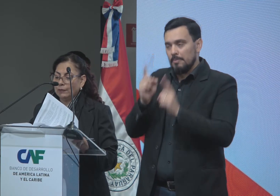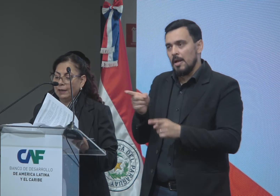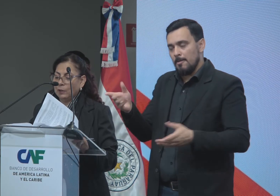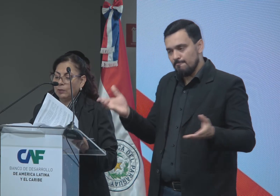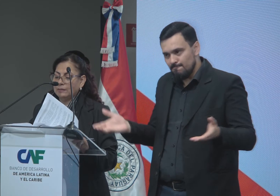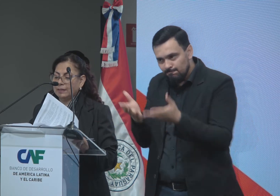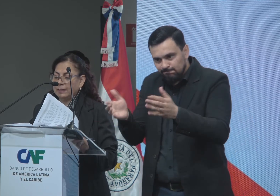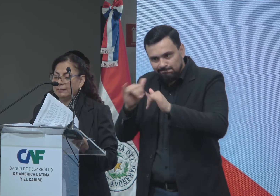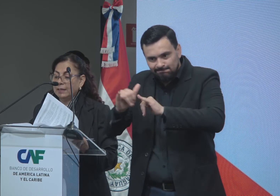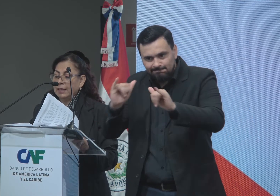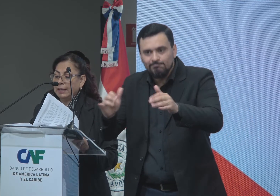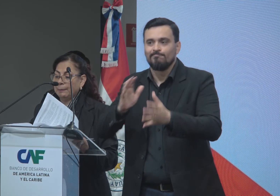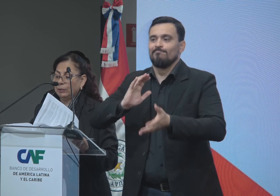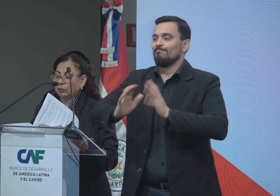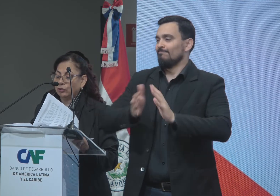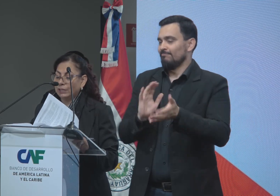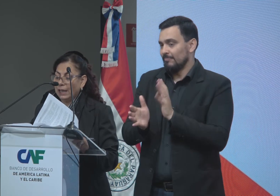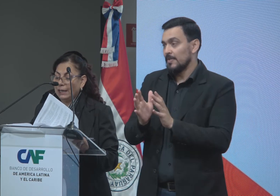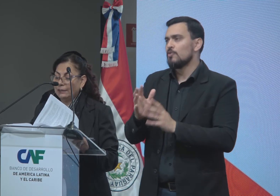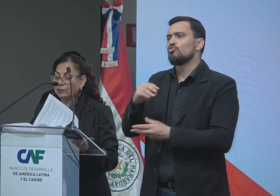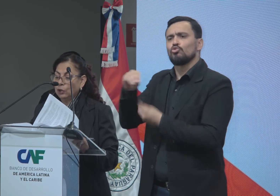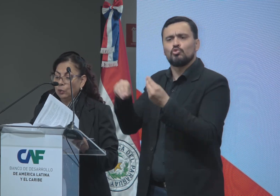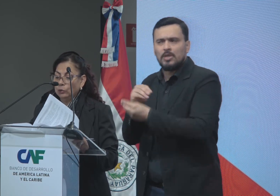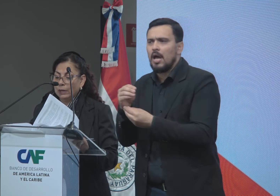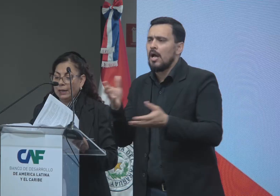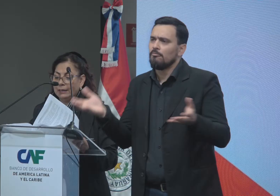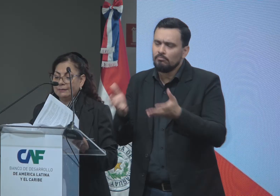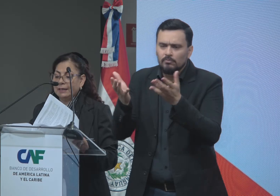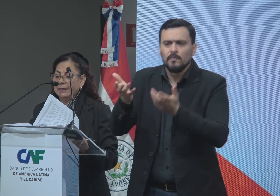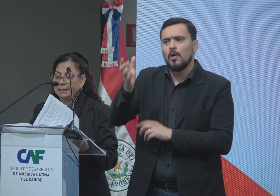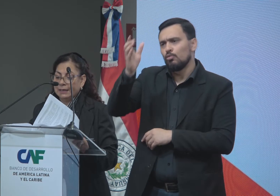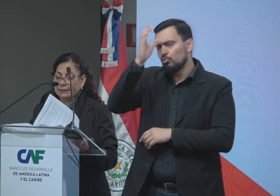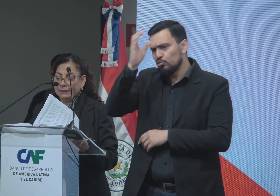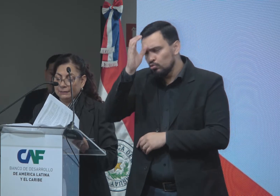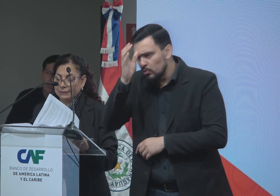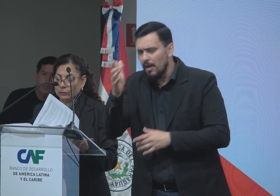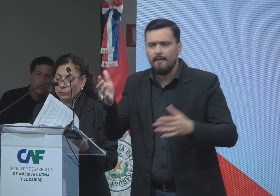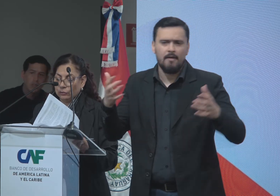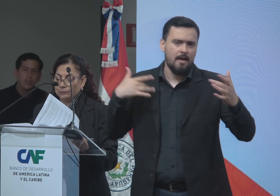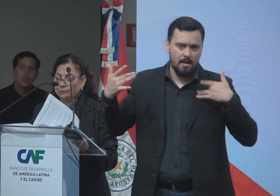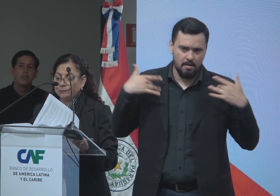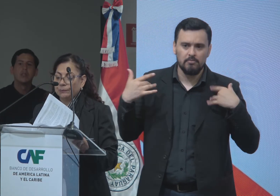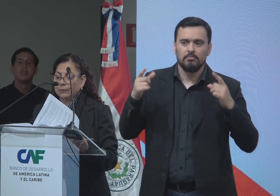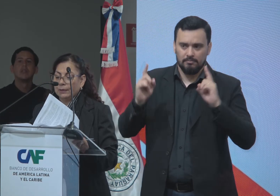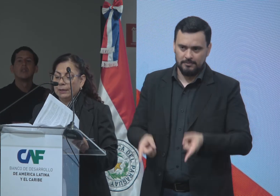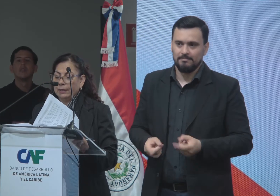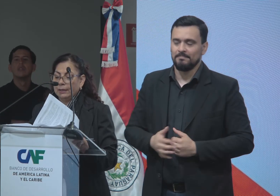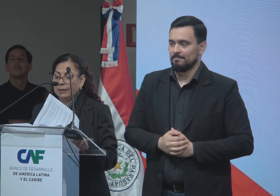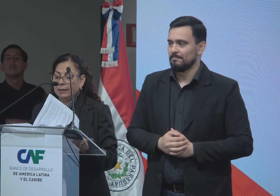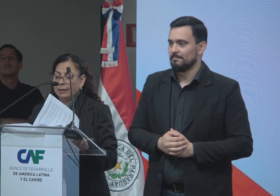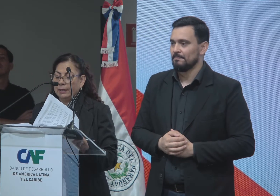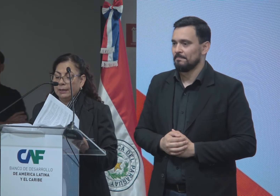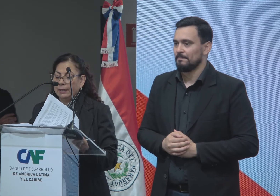promotor de la lengua de señas en ámbitos sociales, culturales y artísticos.